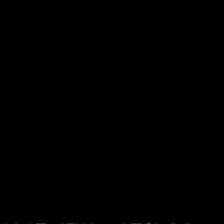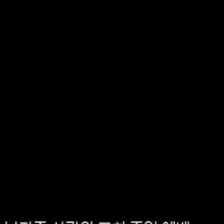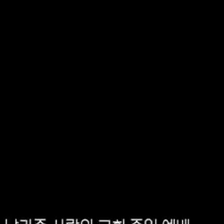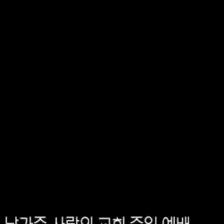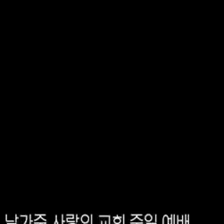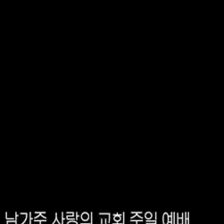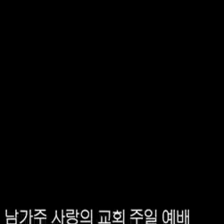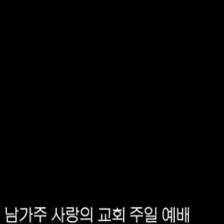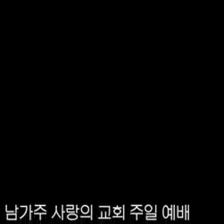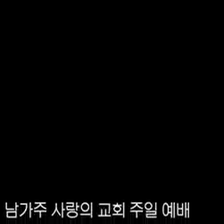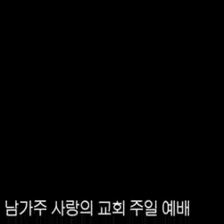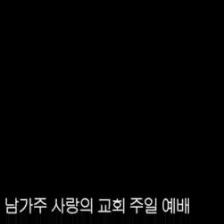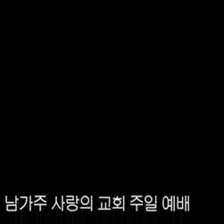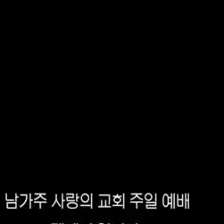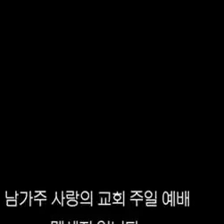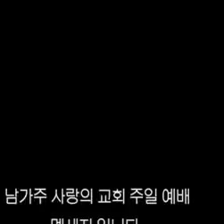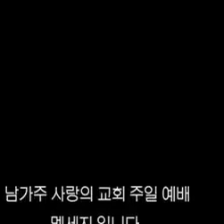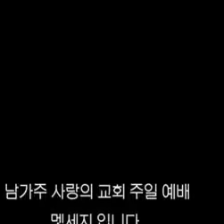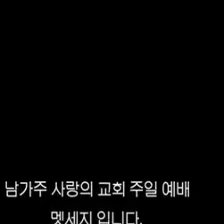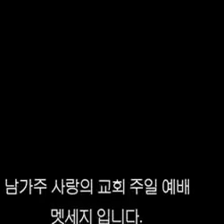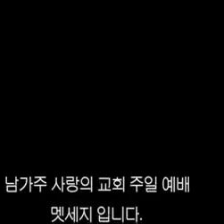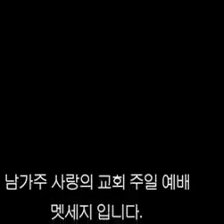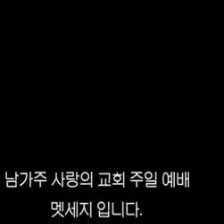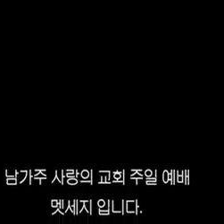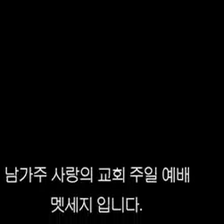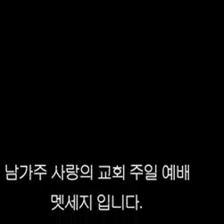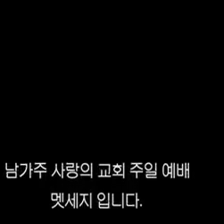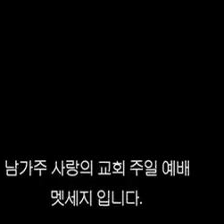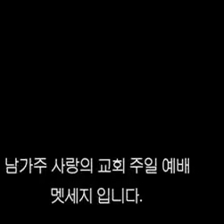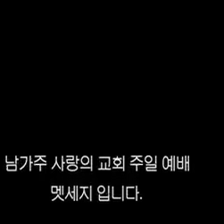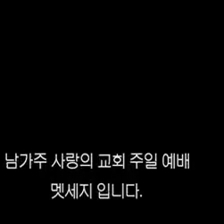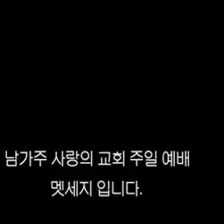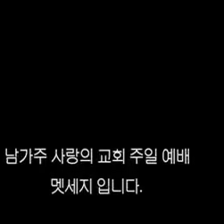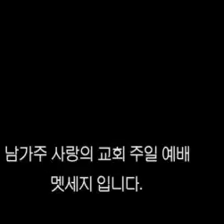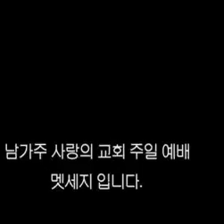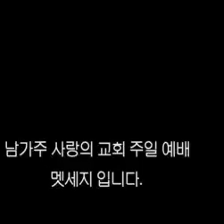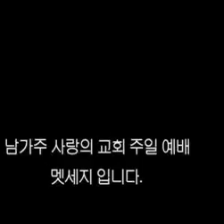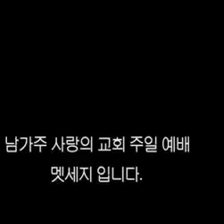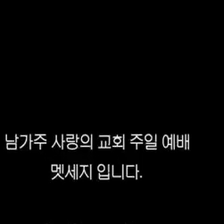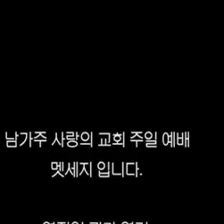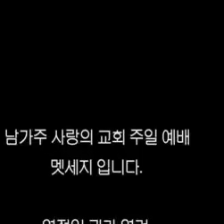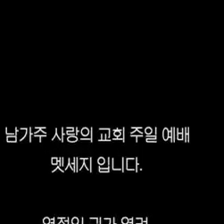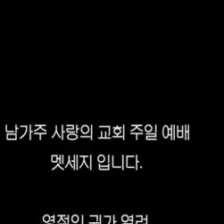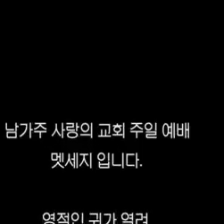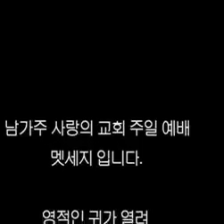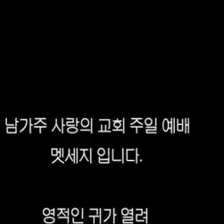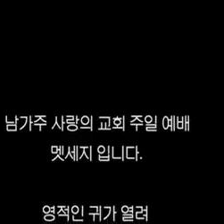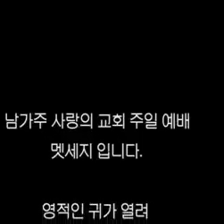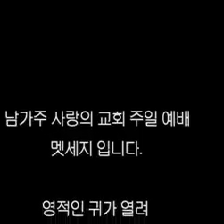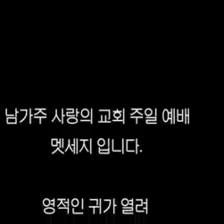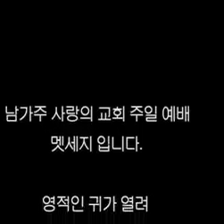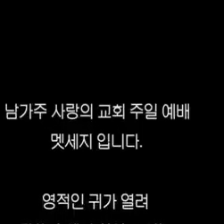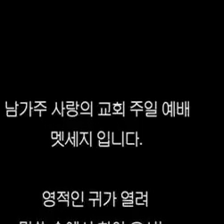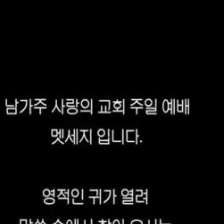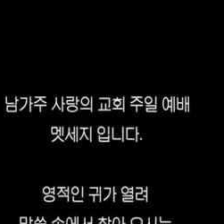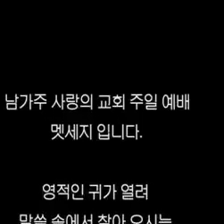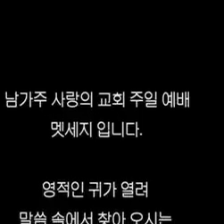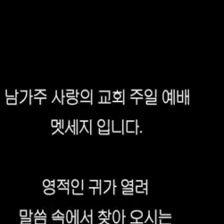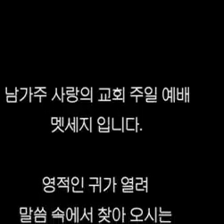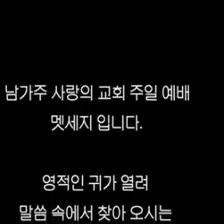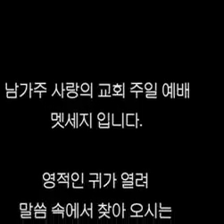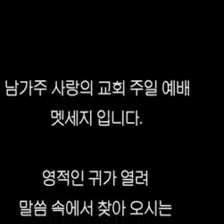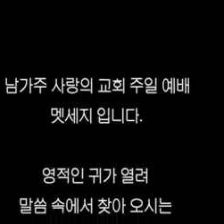남가주 사랑의 교회 주일 예배 메시지입니다. 영적인 귀가 열려 말씀